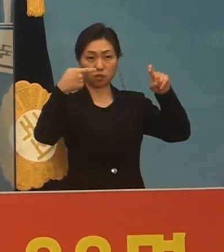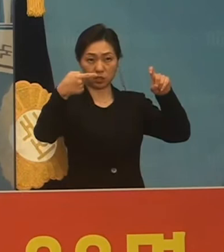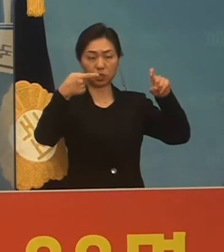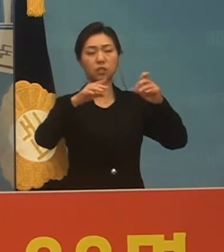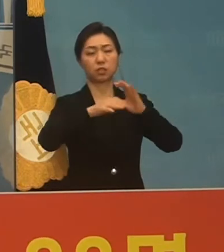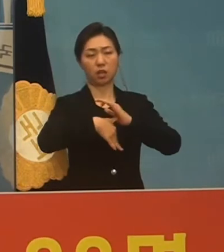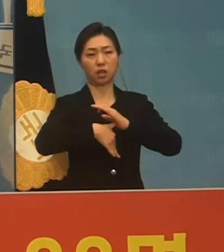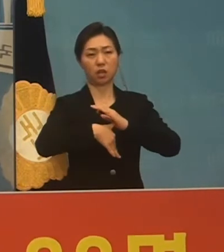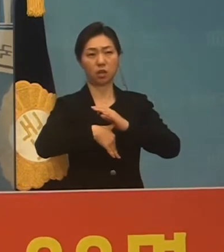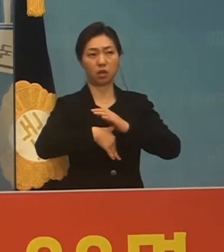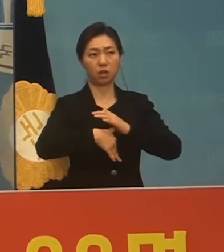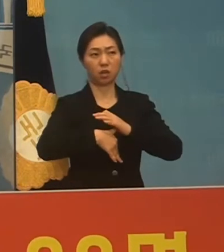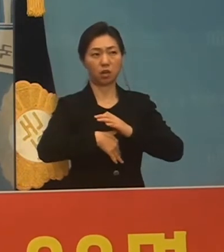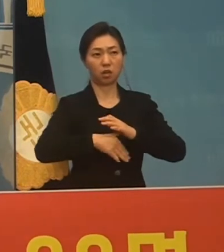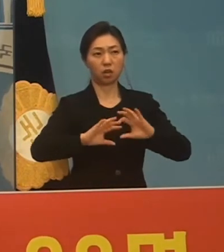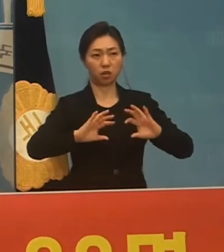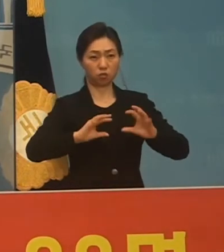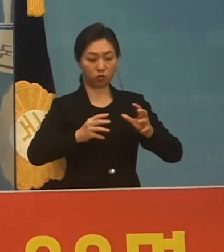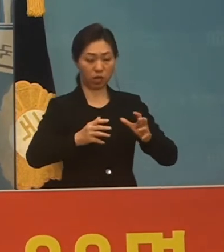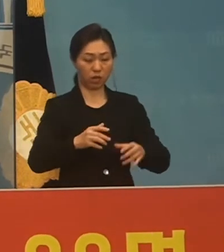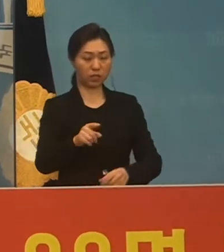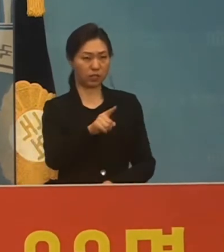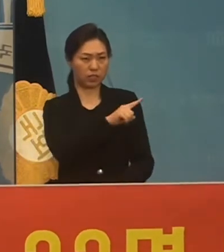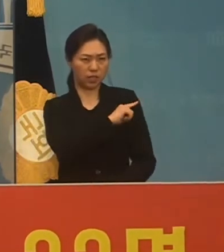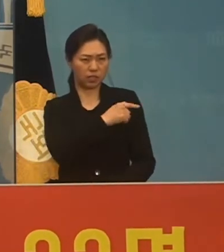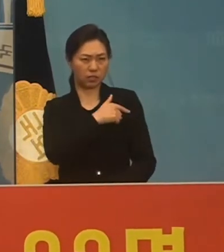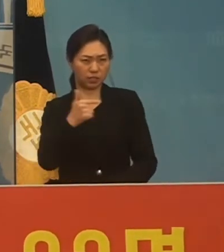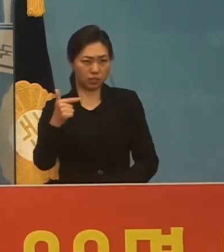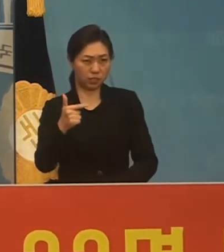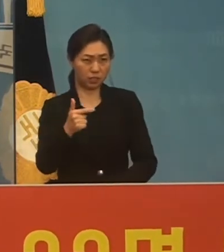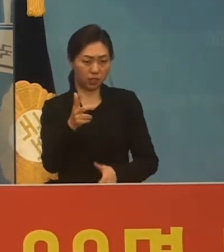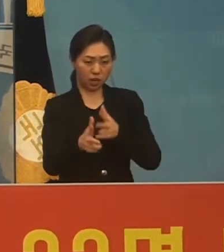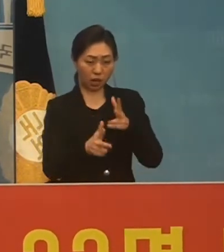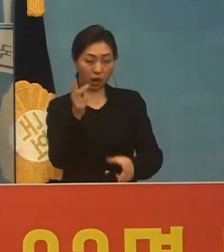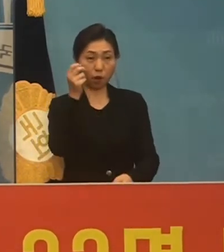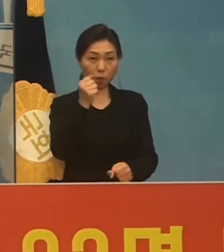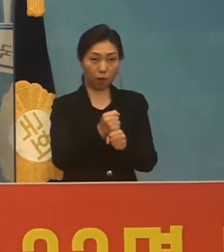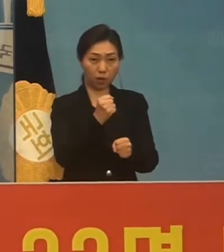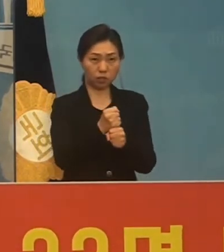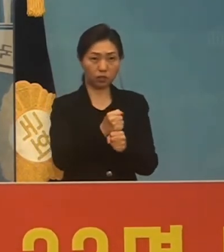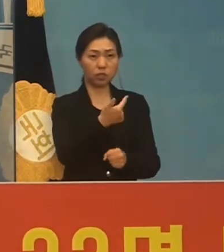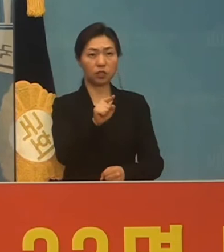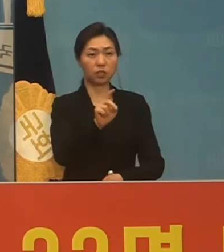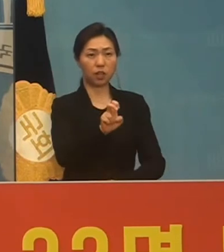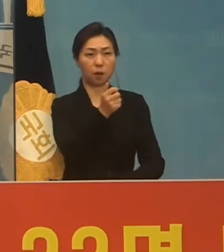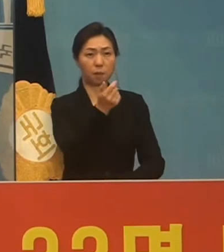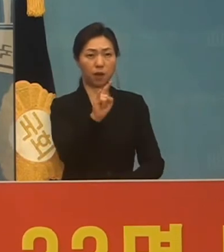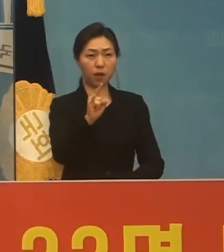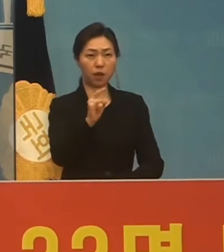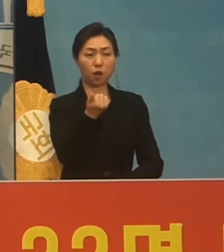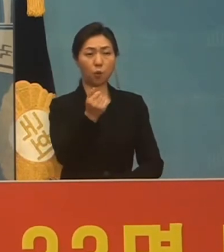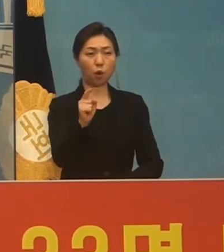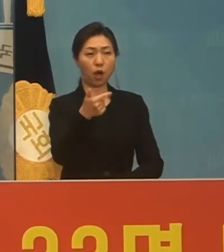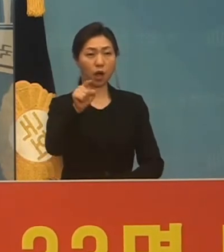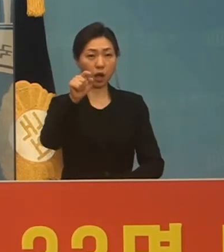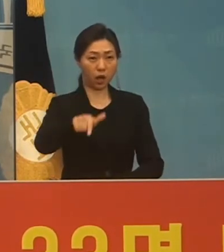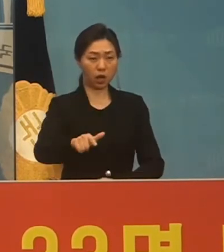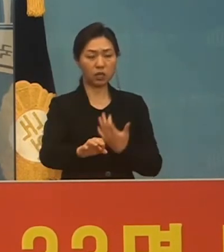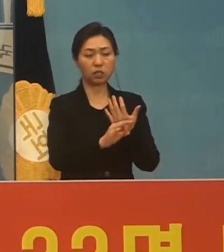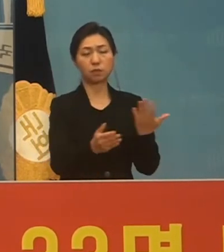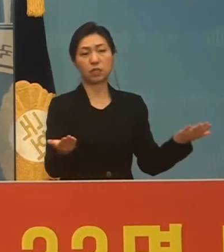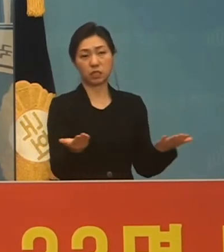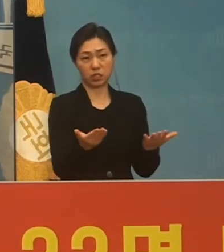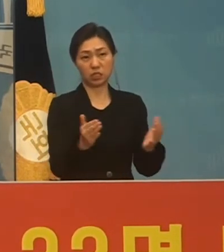국가산단 내 국내 최대 비료 생산업체인 남해화학 하청업체 비정규직 노동자